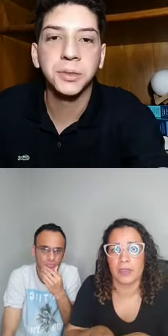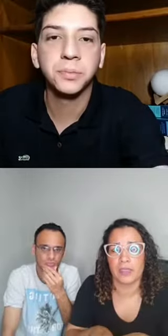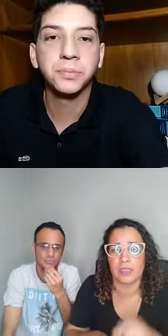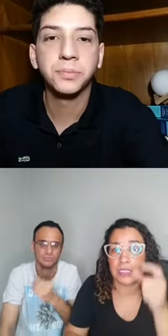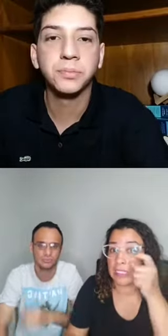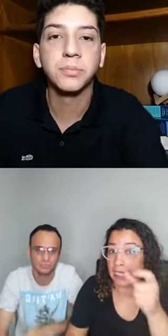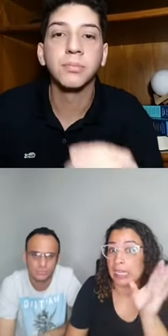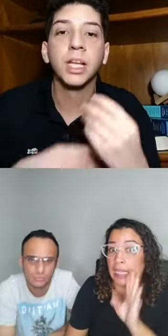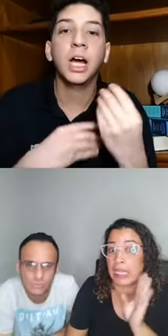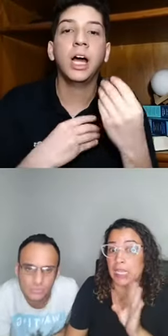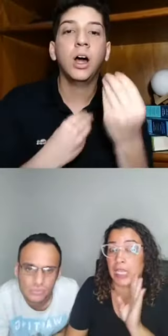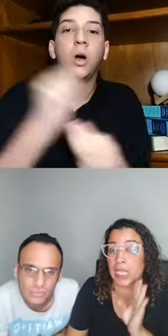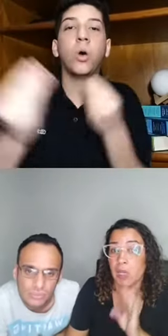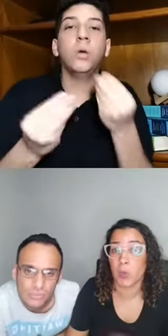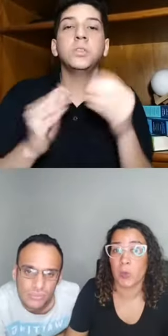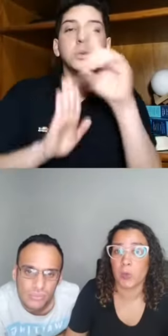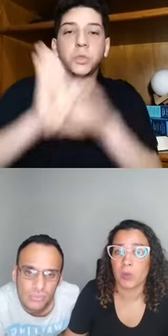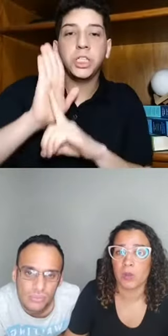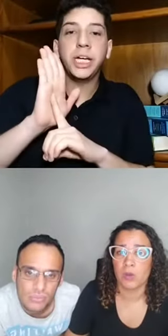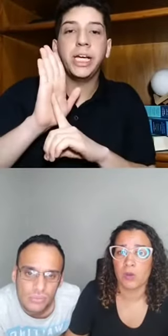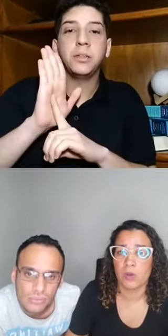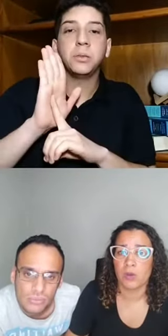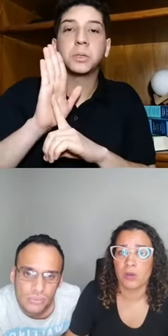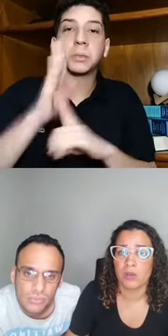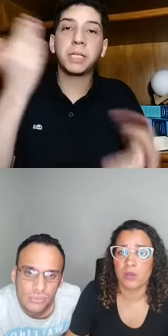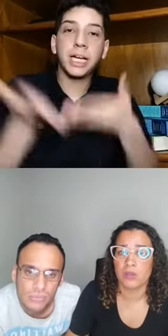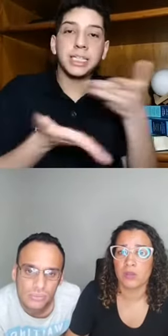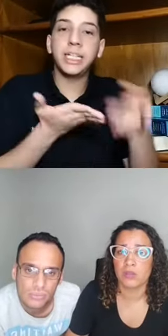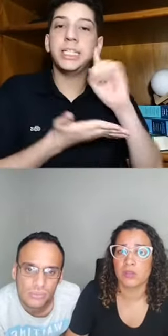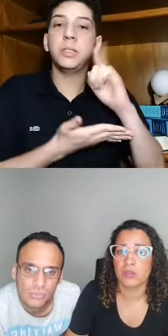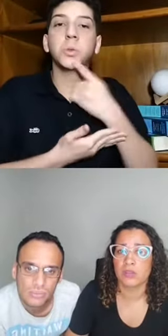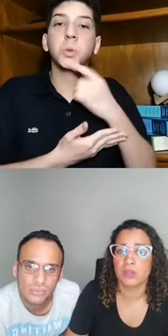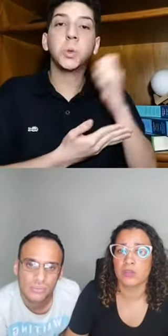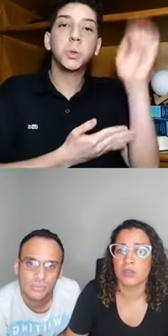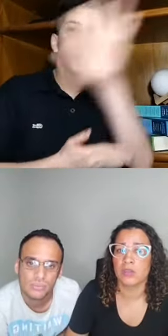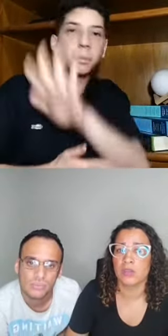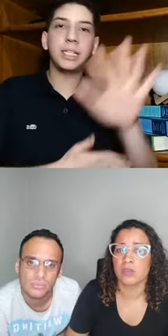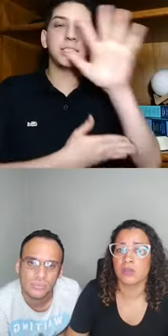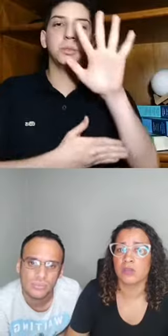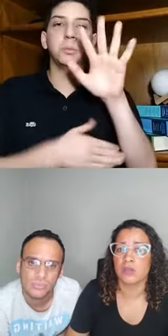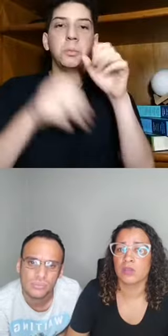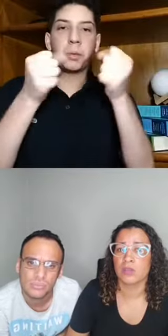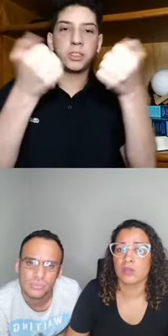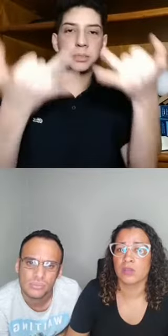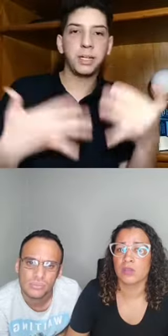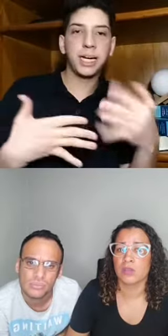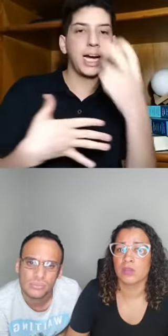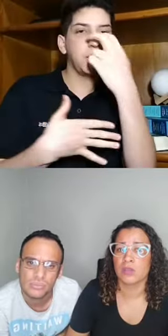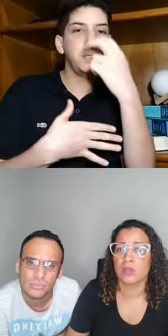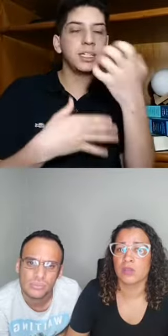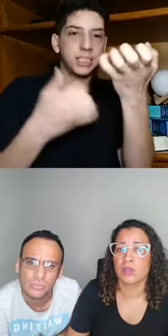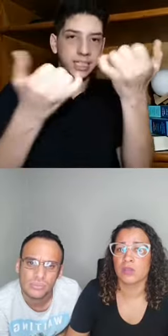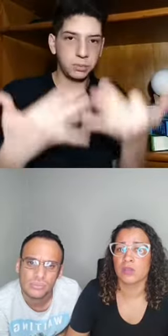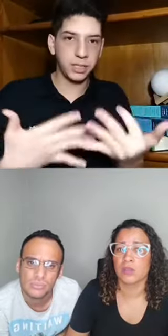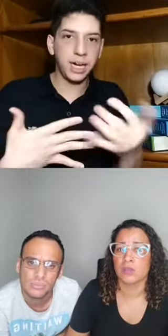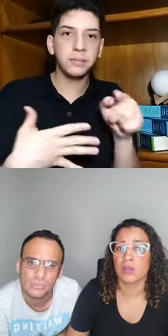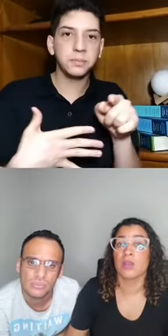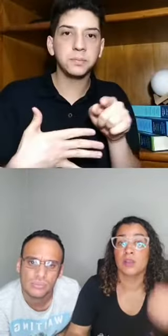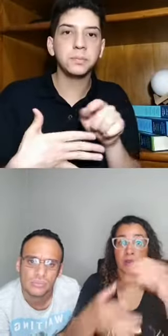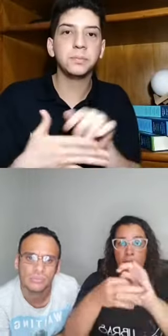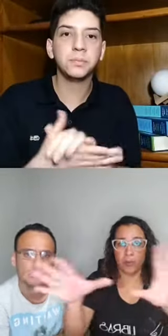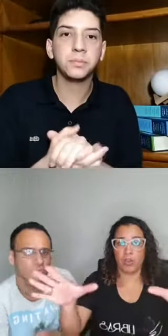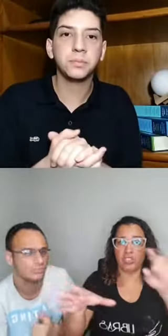interessante. Como são os direitos que atendem os surdos no Brasil? Posso explicar, Camila? Você quer